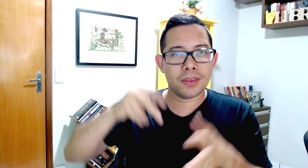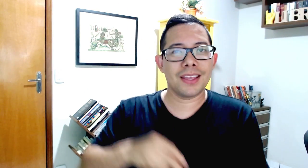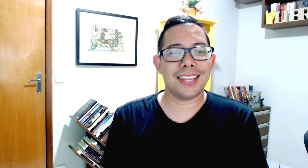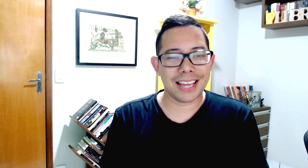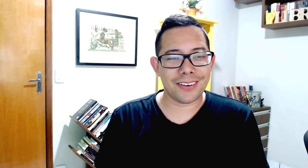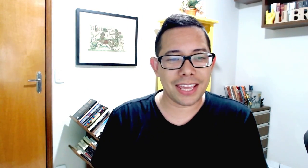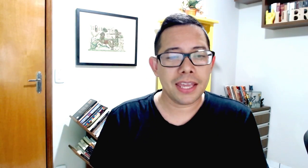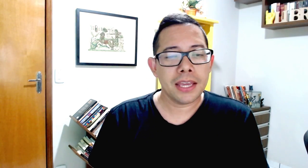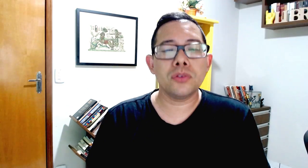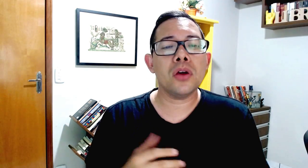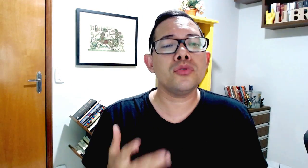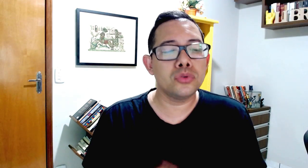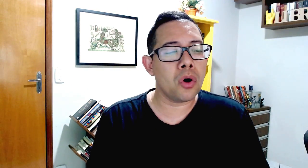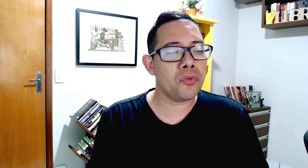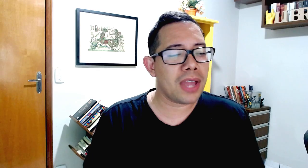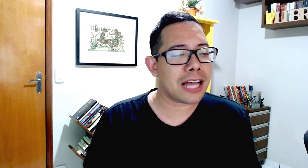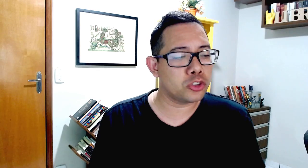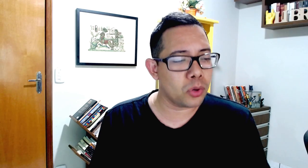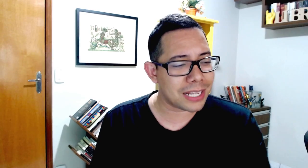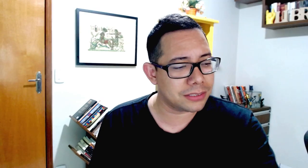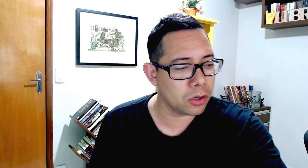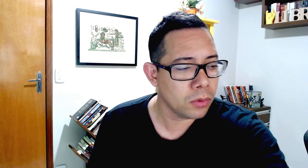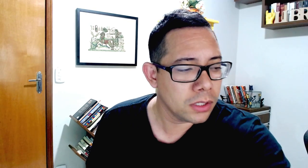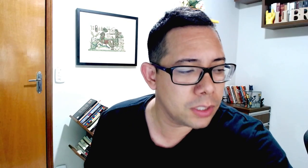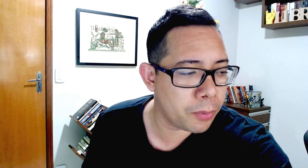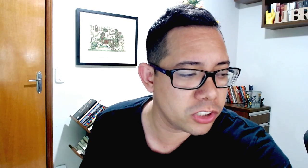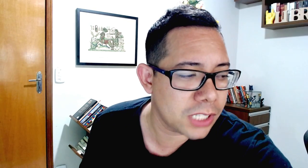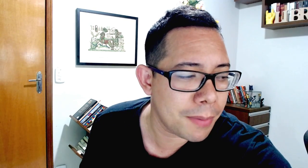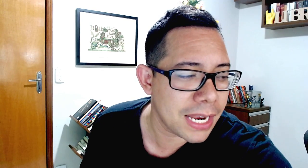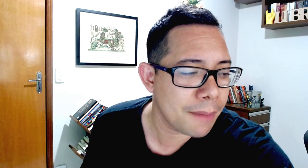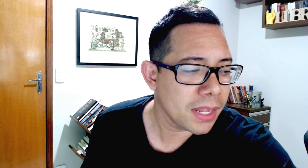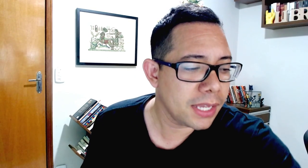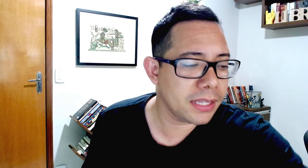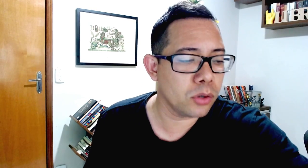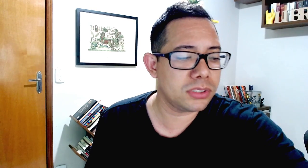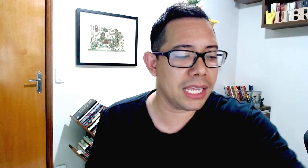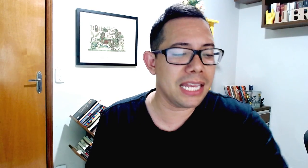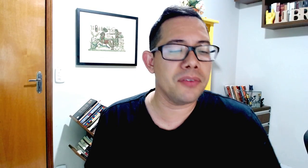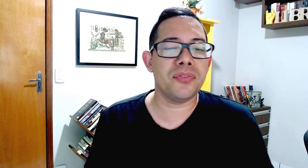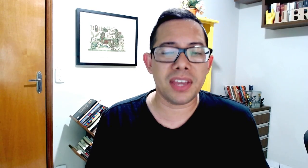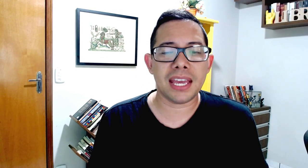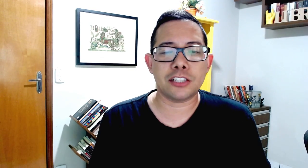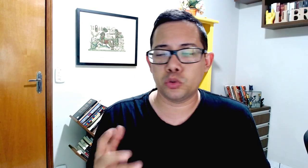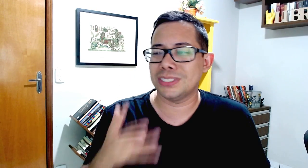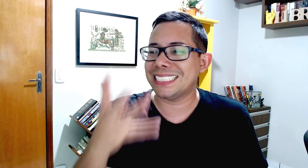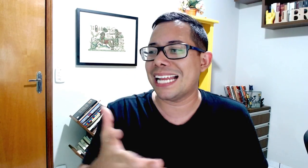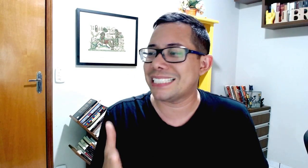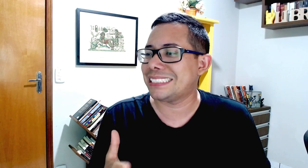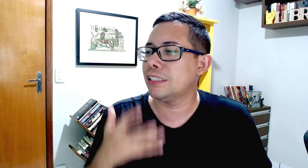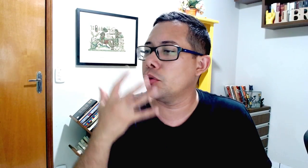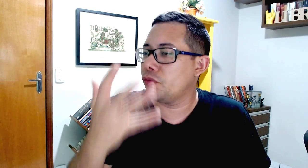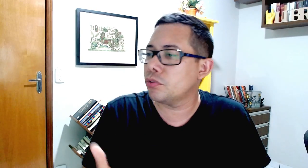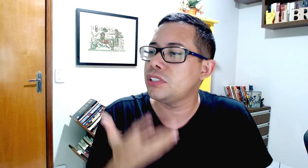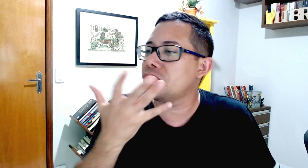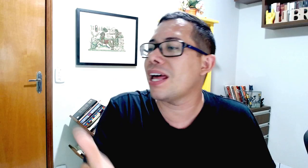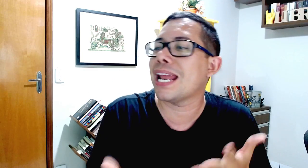é legal né então Deus ouve a sua oração você pode trabalhar que Deus ele vê a sua sinalização ver você